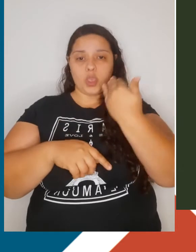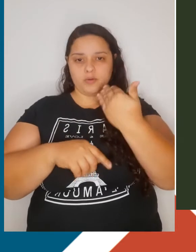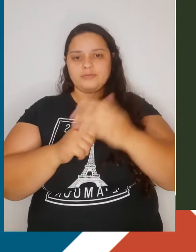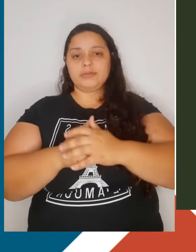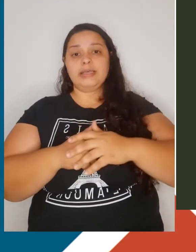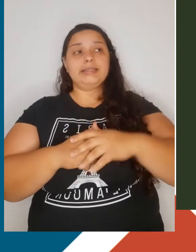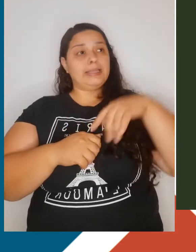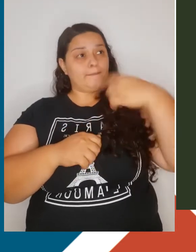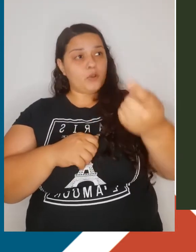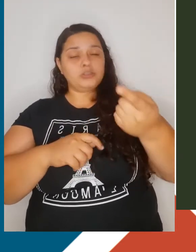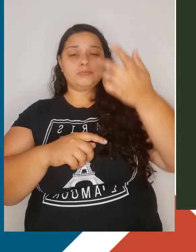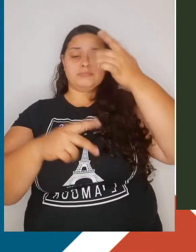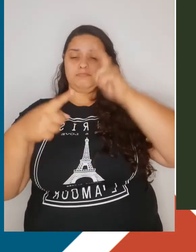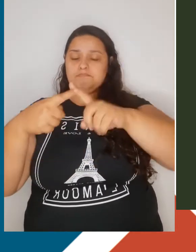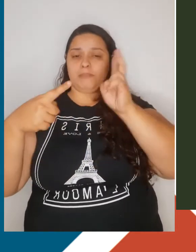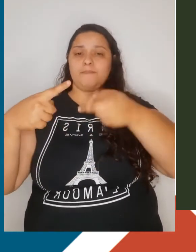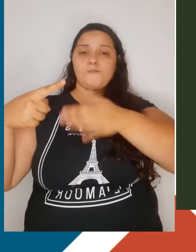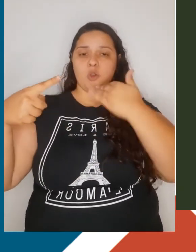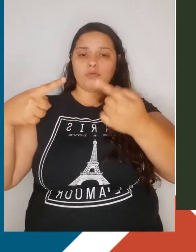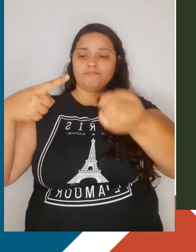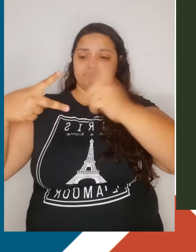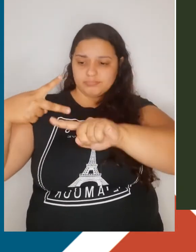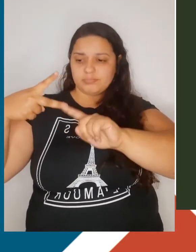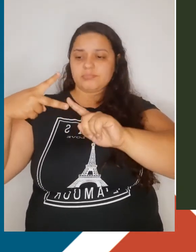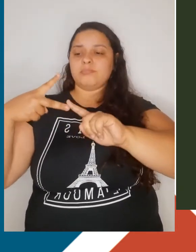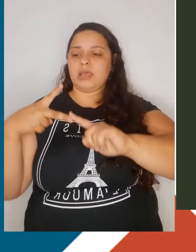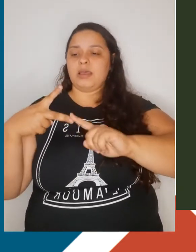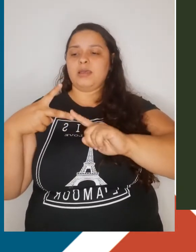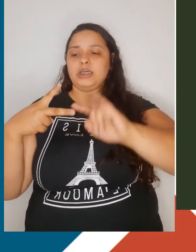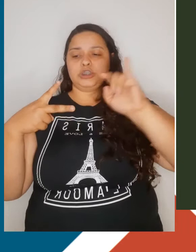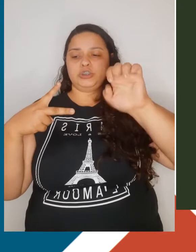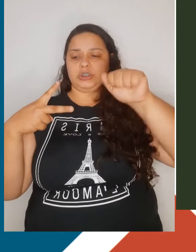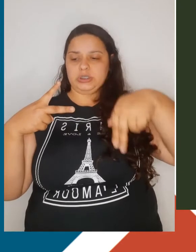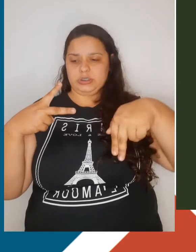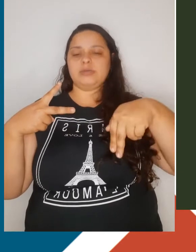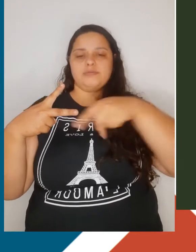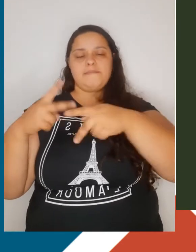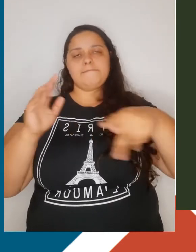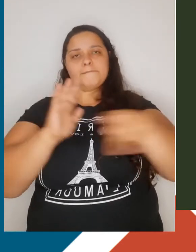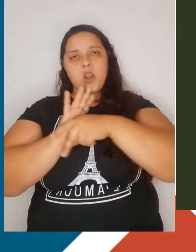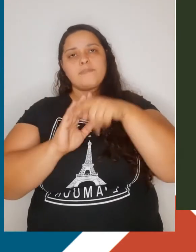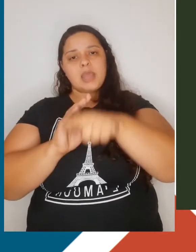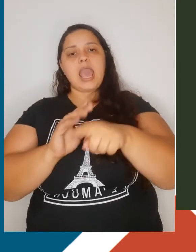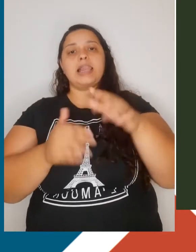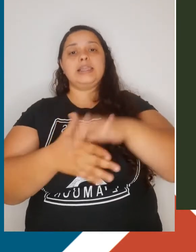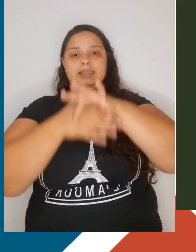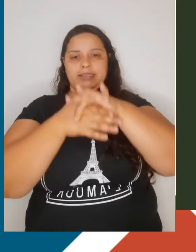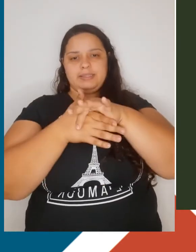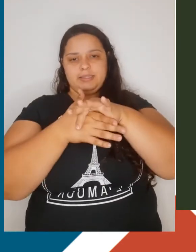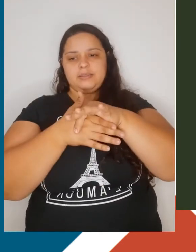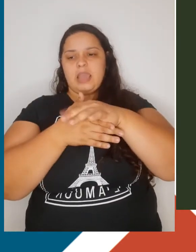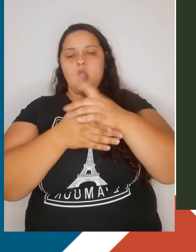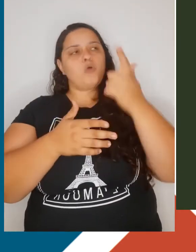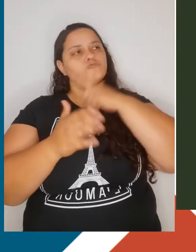que herdaram a liderança de Toussaint nomeiam então Jean-Jacques Dessalines como comandante-chefe. É ele quem conduz a luta